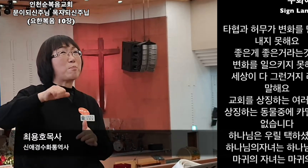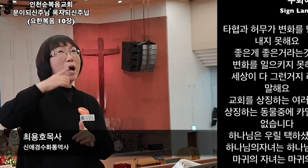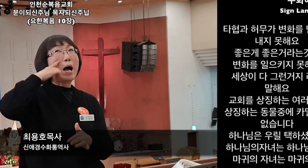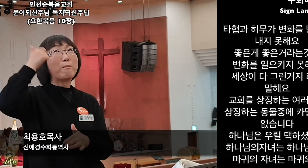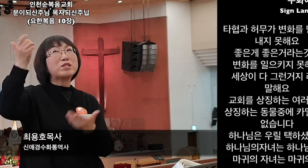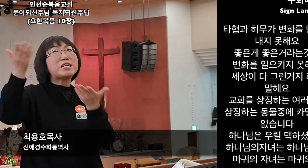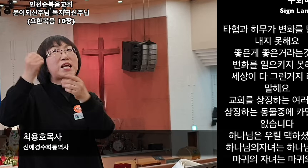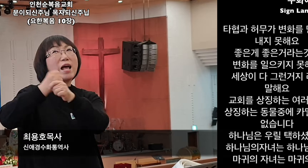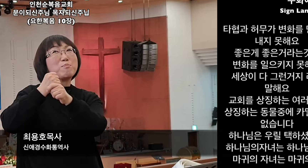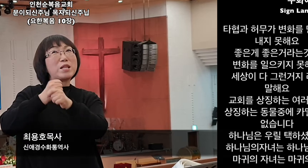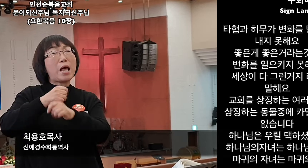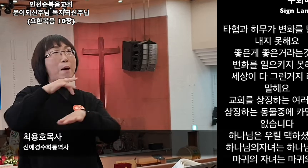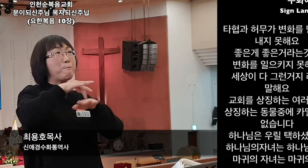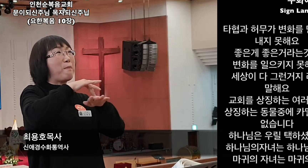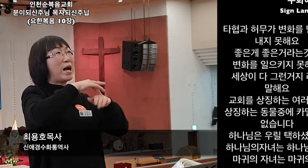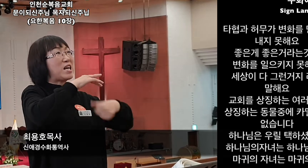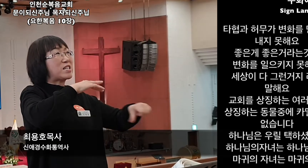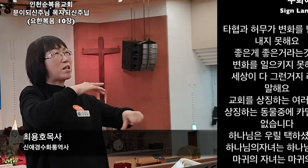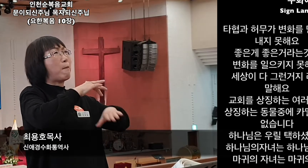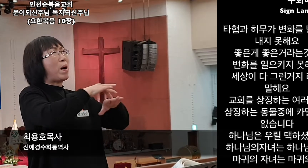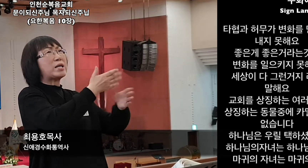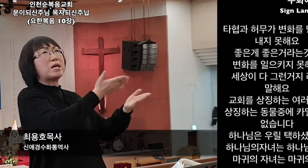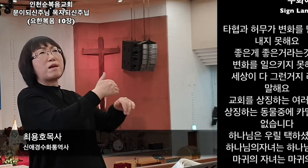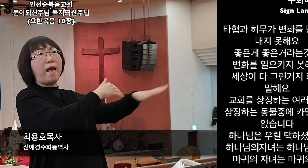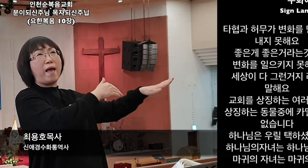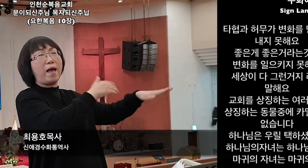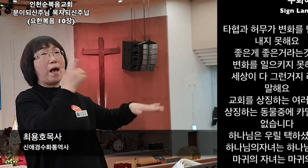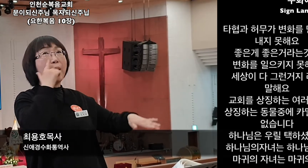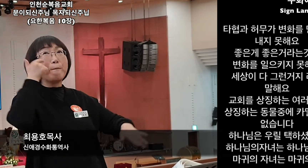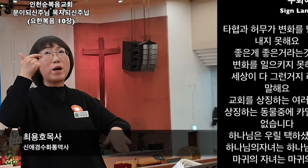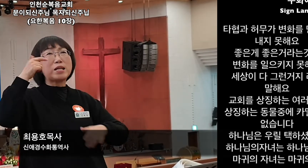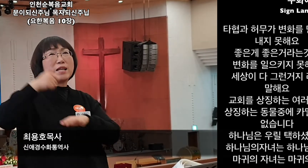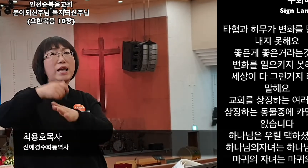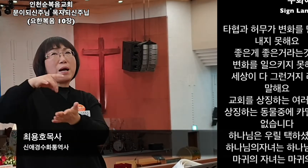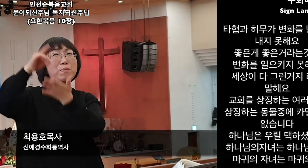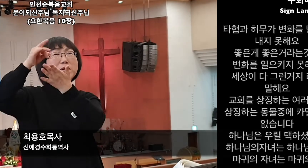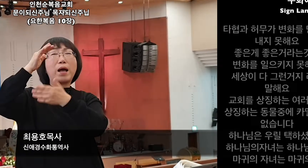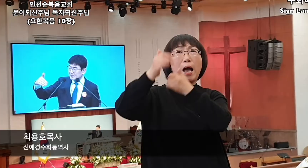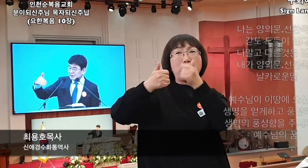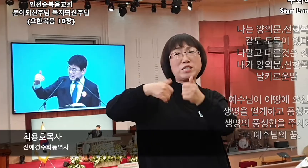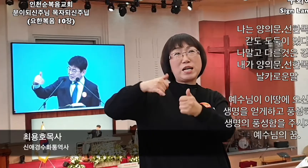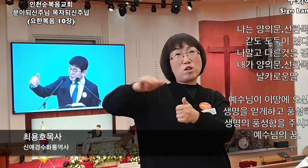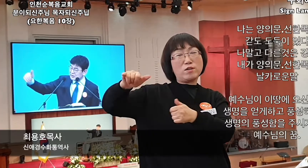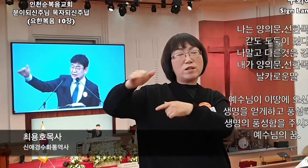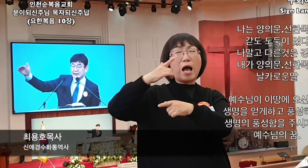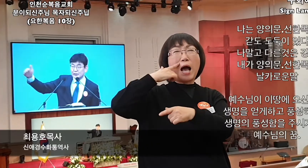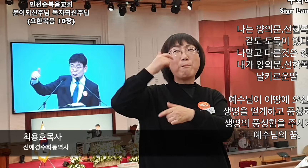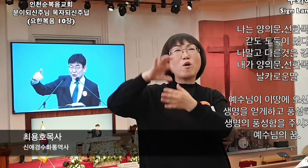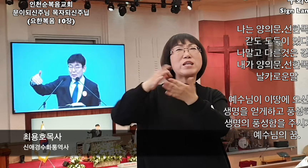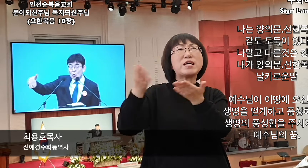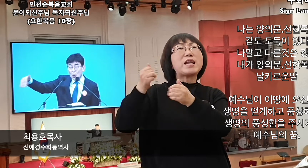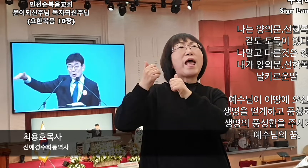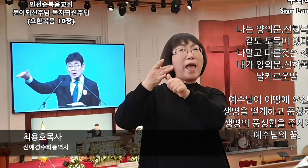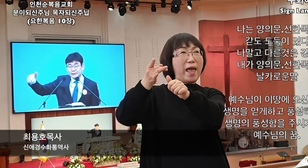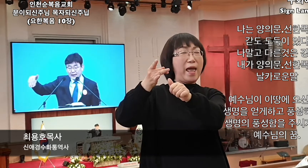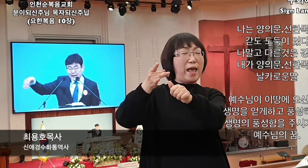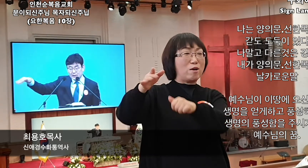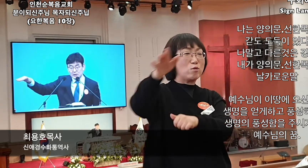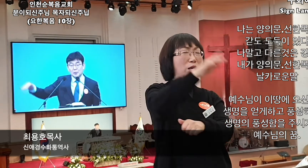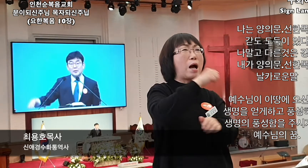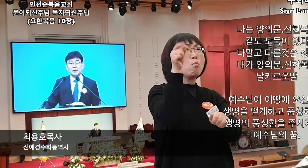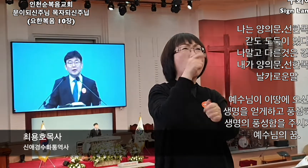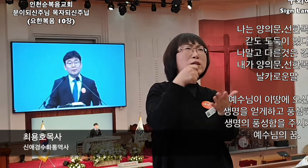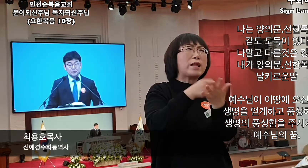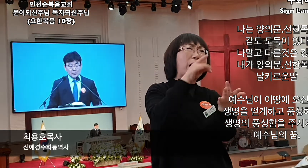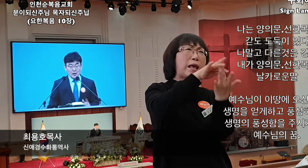아버지의 일을 합니다. 마귀의 자식은 마귀의 일을 합니다. 아버지에게 택함 받은 아버지의 자녀들이라면 아버지의 일을 한대요. 우리가 뭘